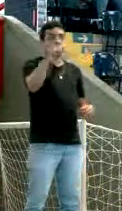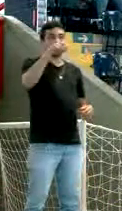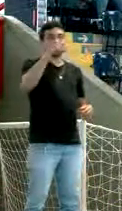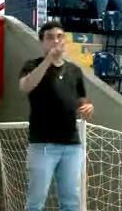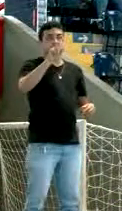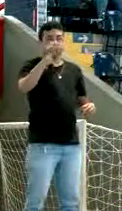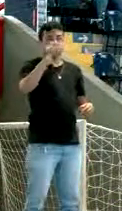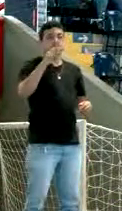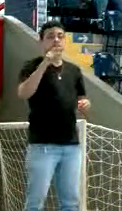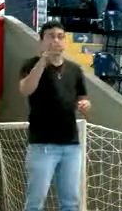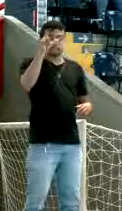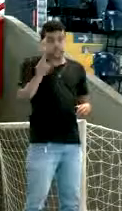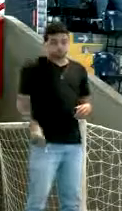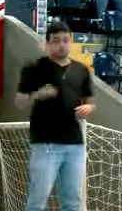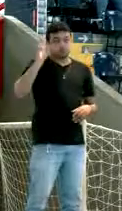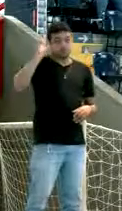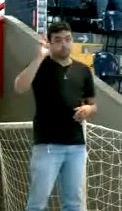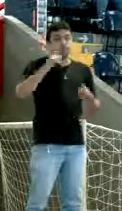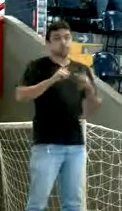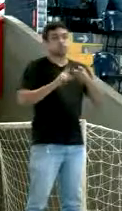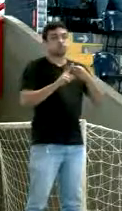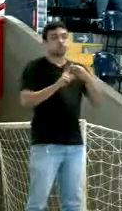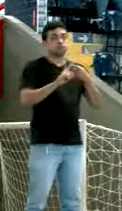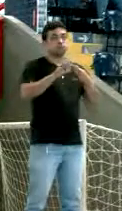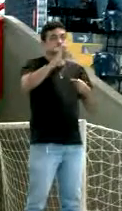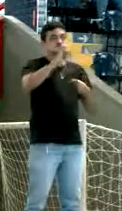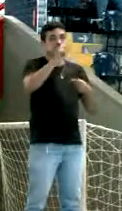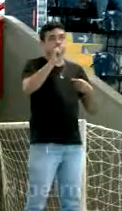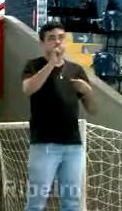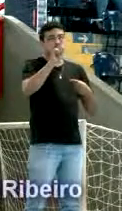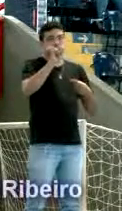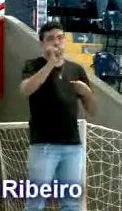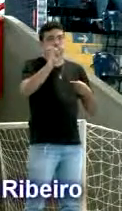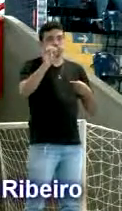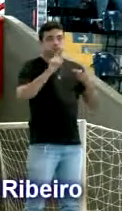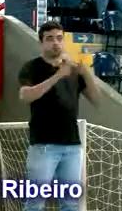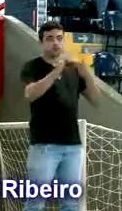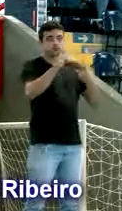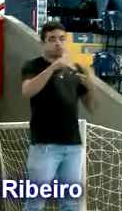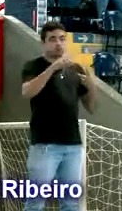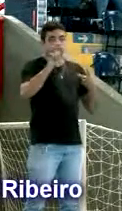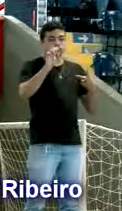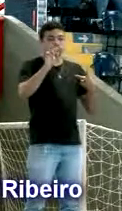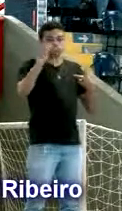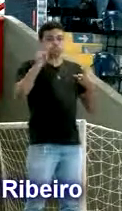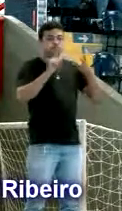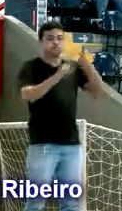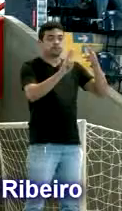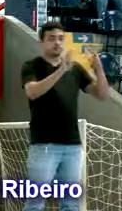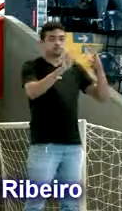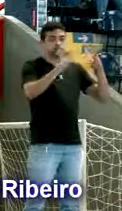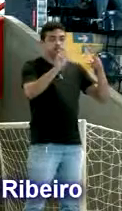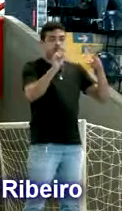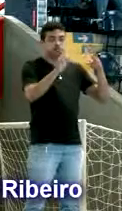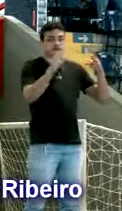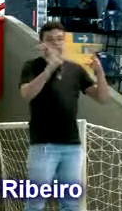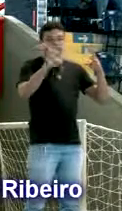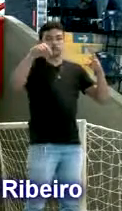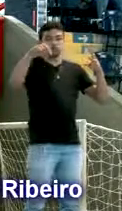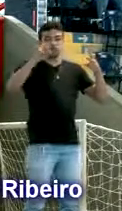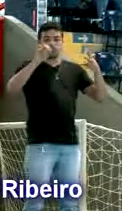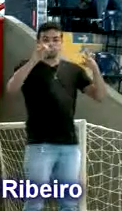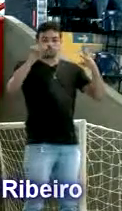maiores representantes da Bossa Nova foram João Gilberto, Tom Jobim e Vinícius de Moraes. O